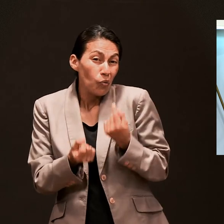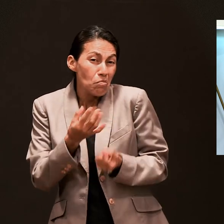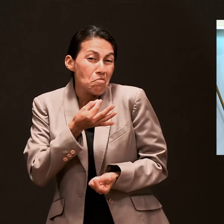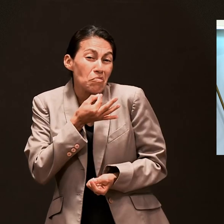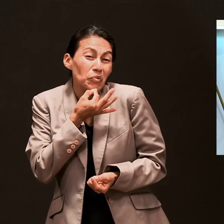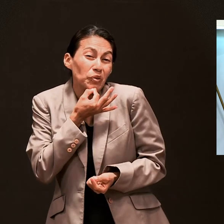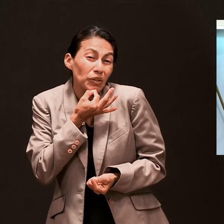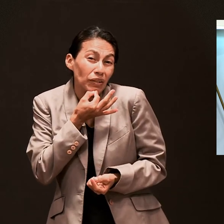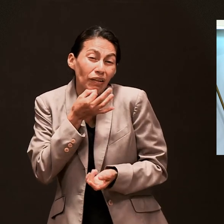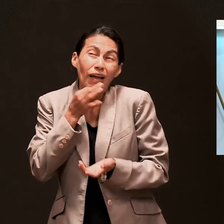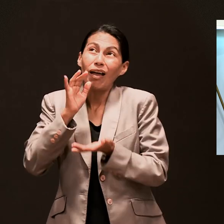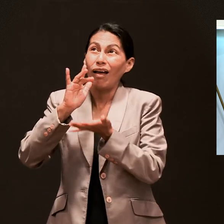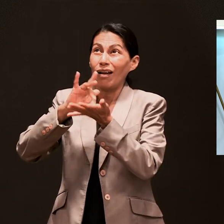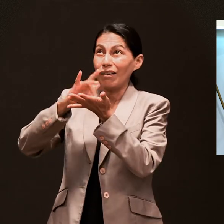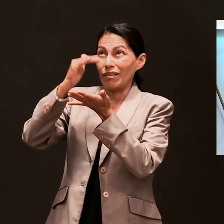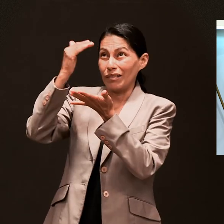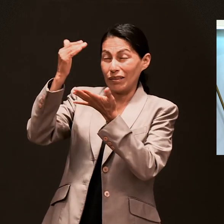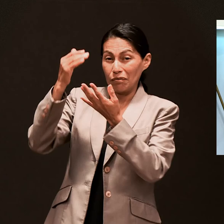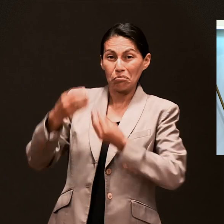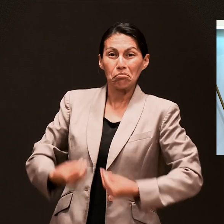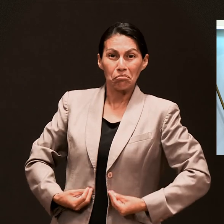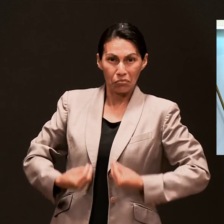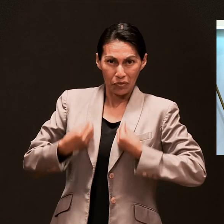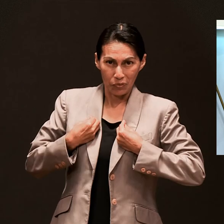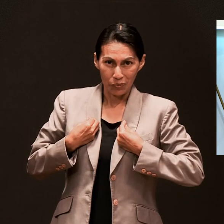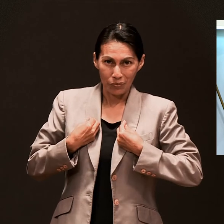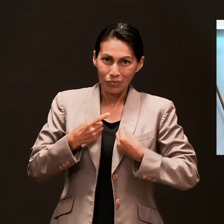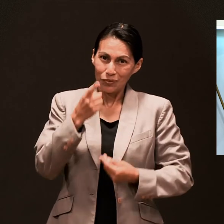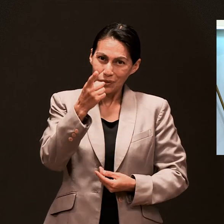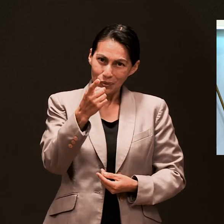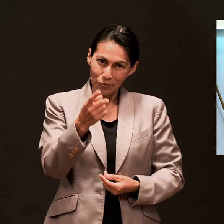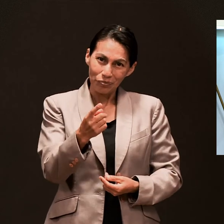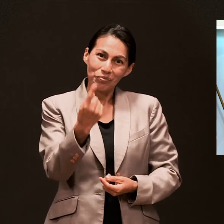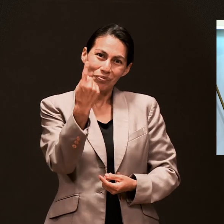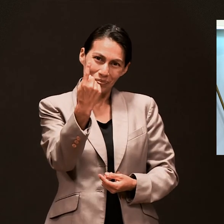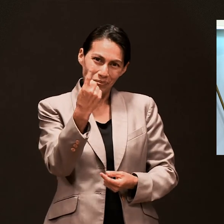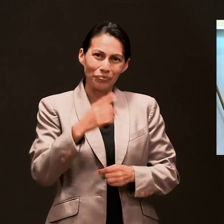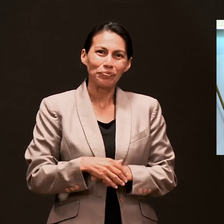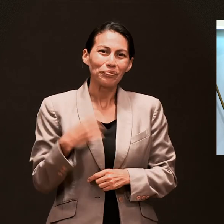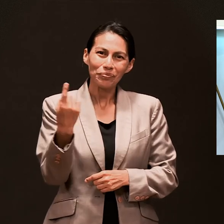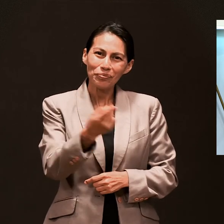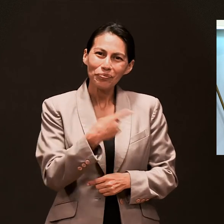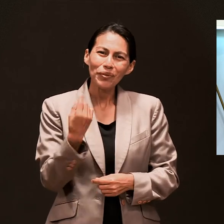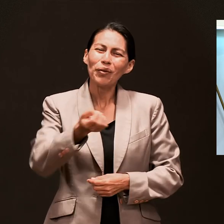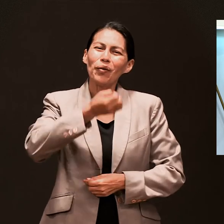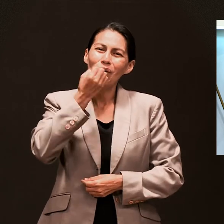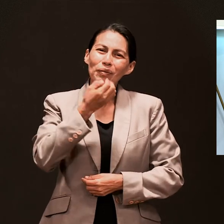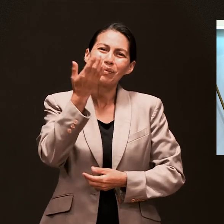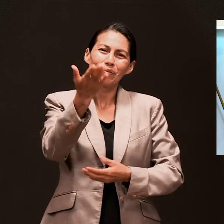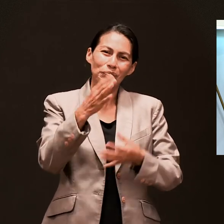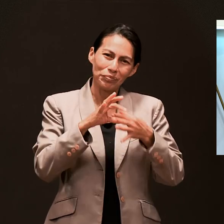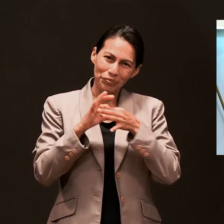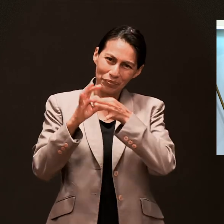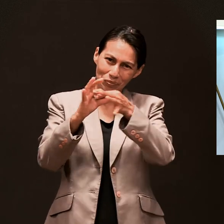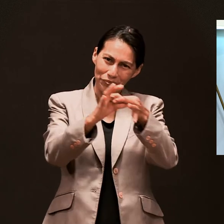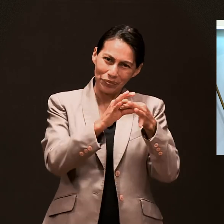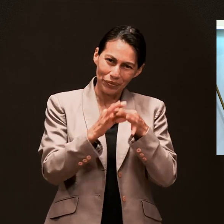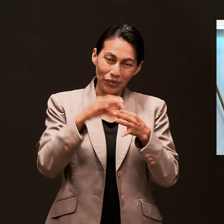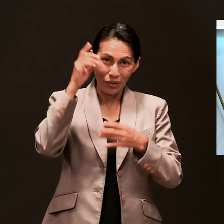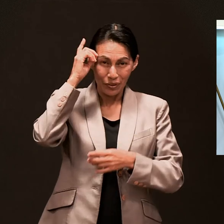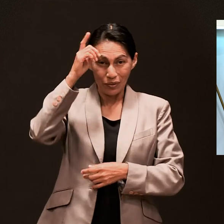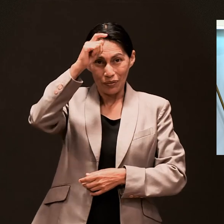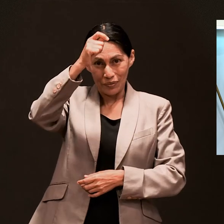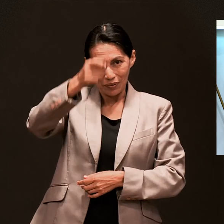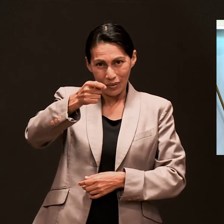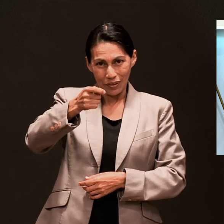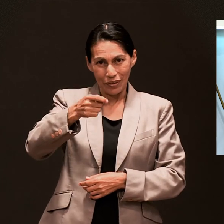sísmico muy poco le dan gracias a Dios por quedar vivos tú fuiste una